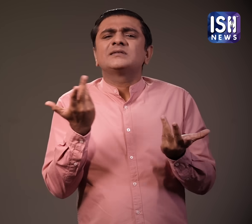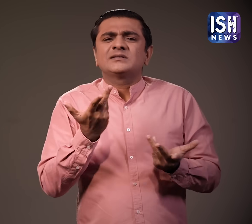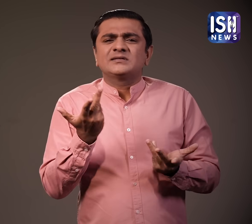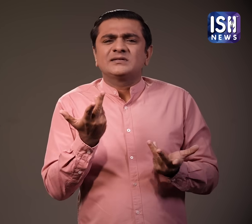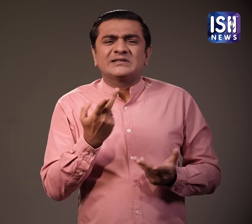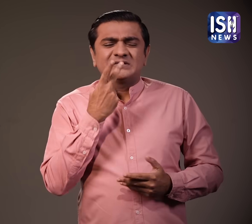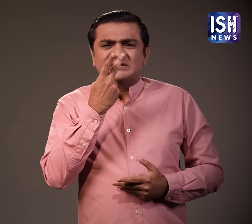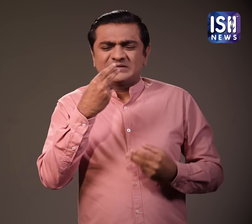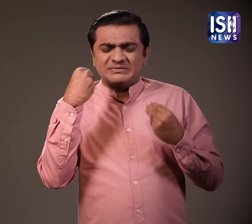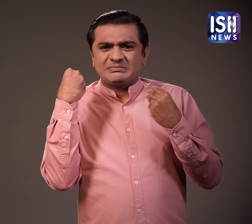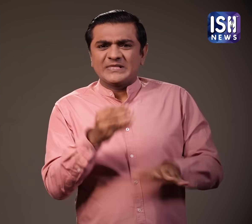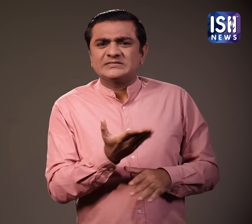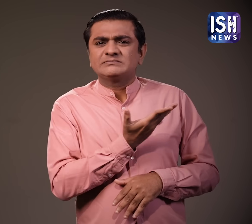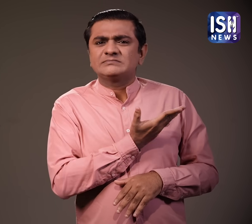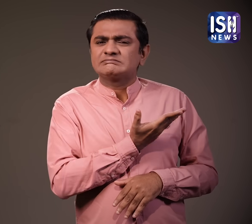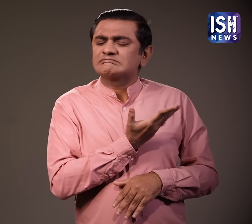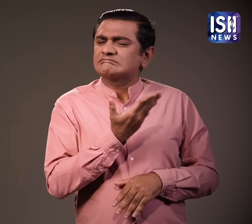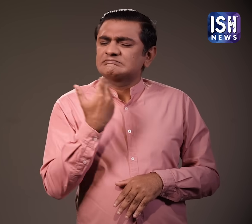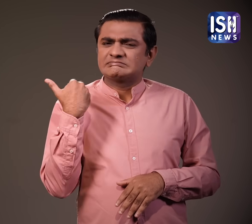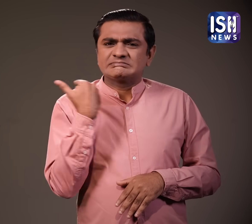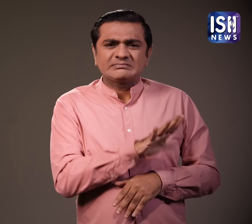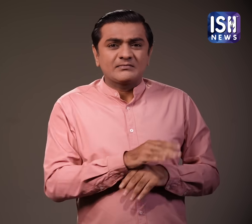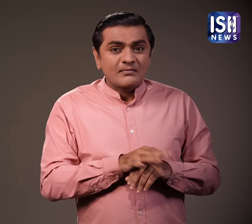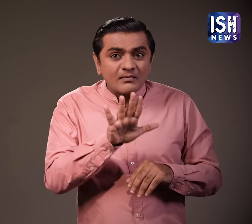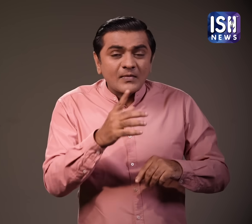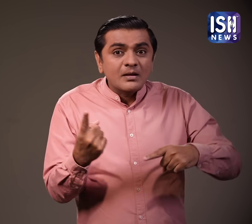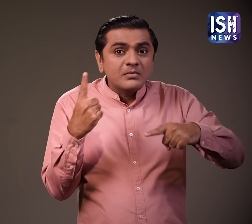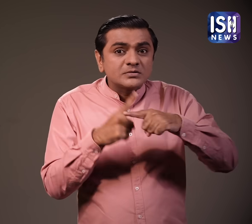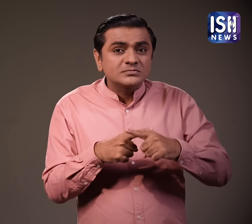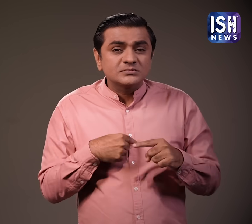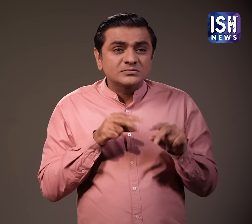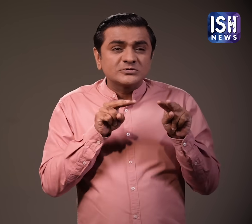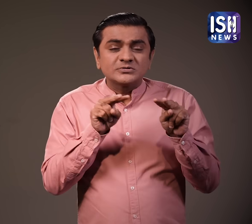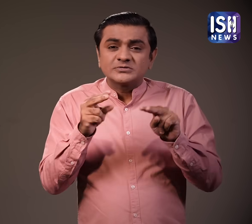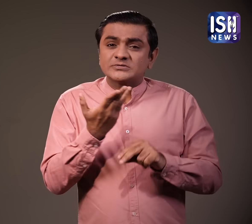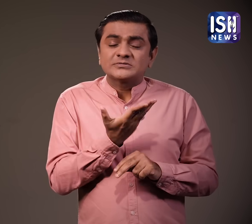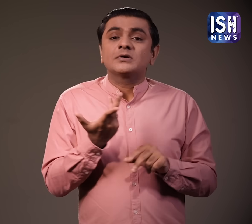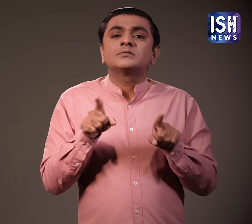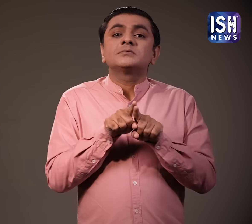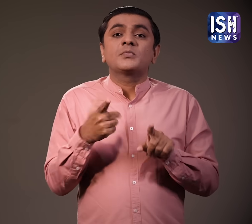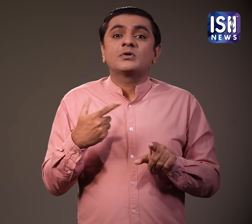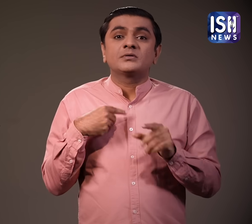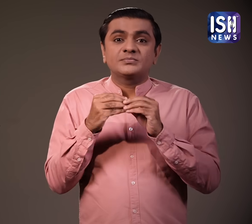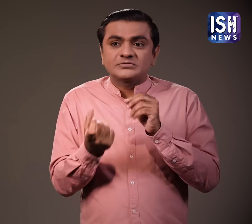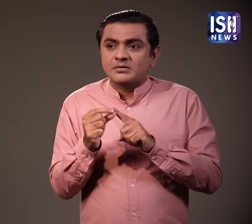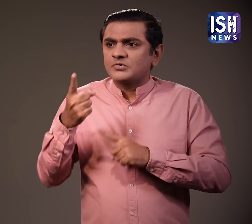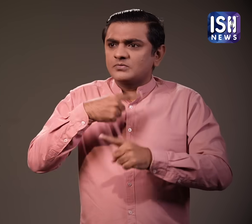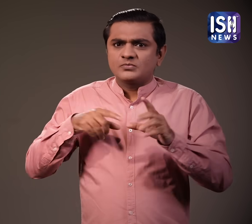एक्तम भयानक दूसरी और भाच्पा योग्यता और राश्टर के विकास को प्रात्मिक्ता देती है